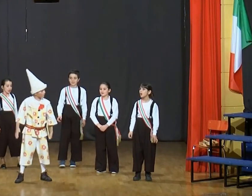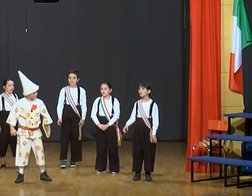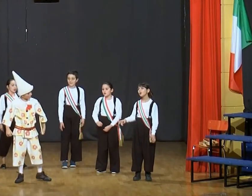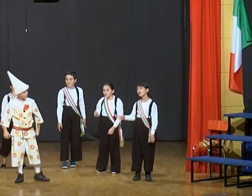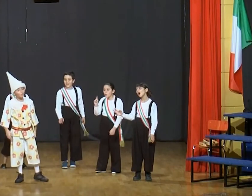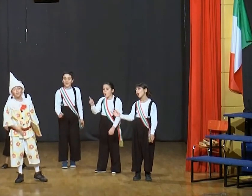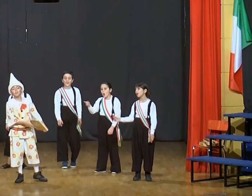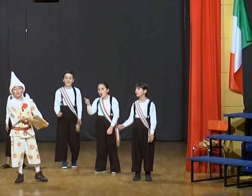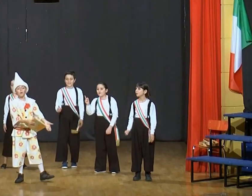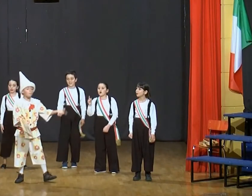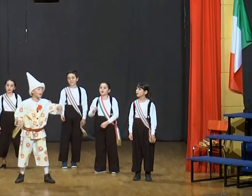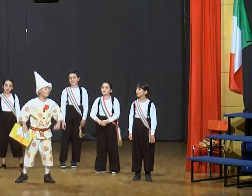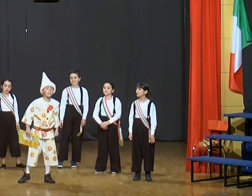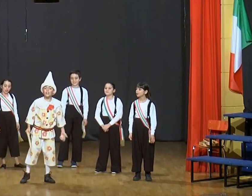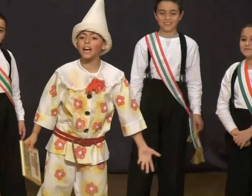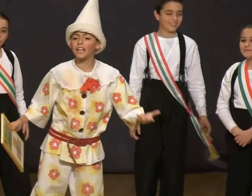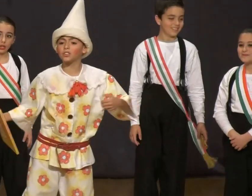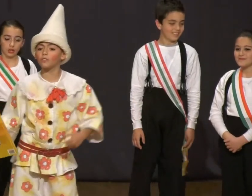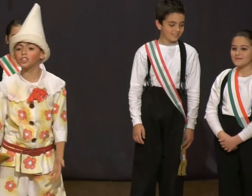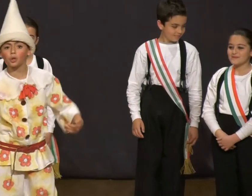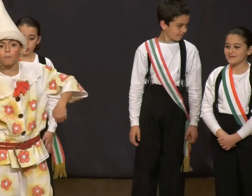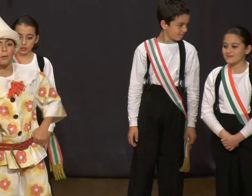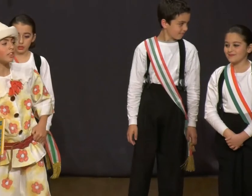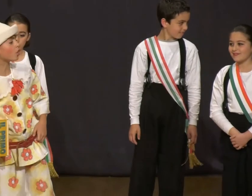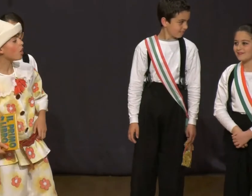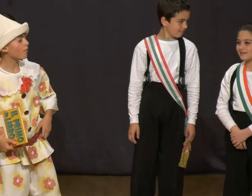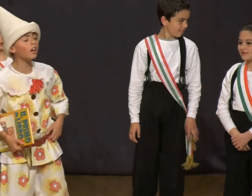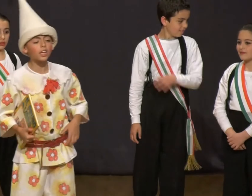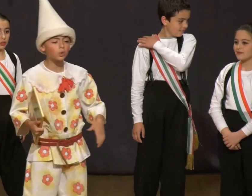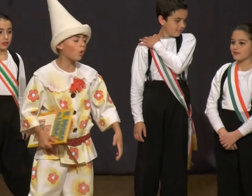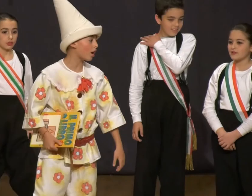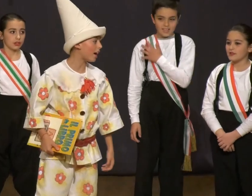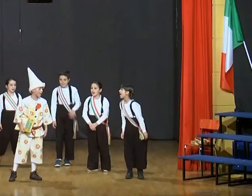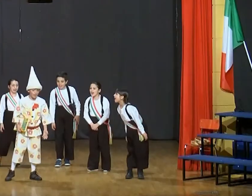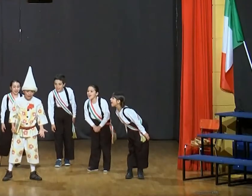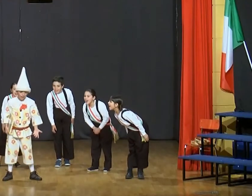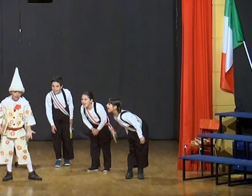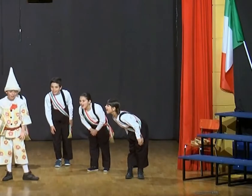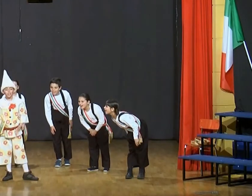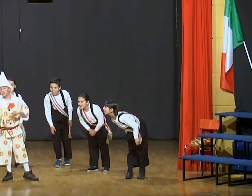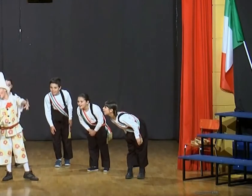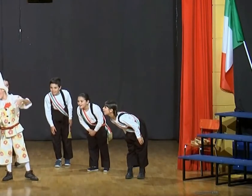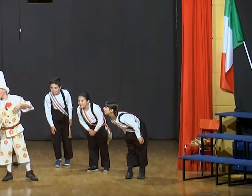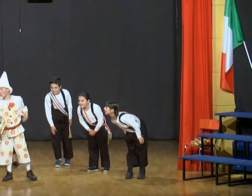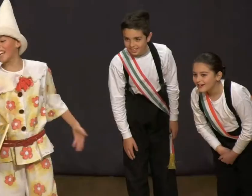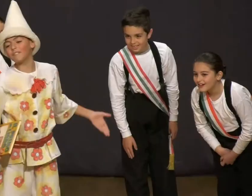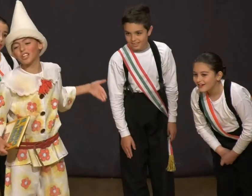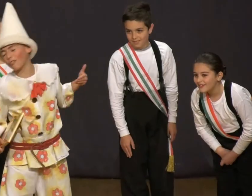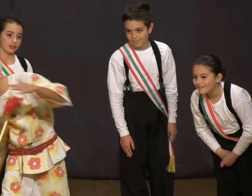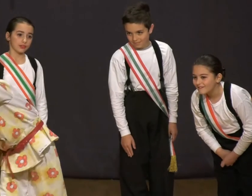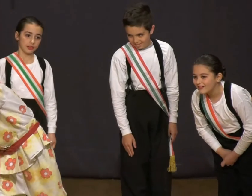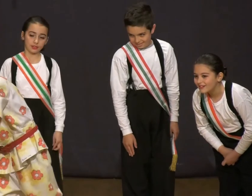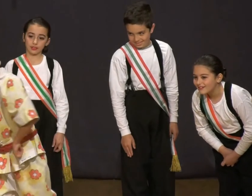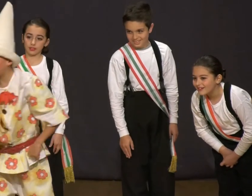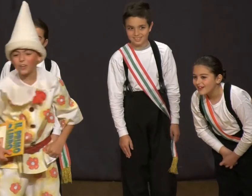E cervello nuovo! Bravi. E adesso, visto che ho promesso, vado a scuola. Cioè, mi